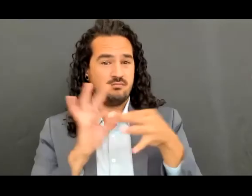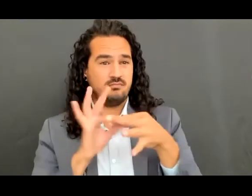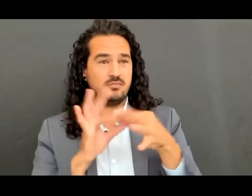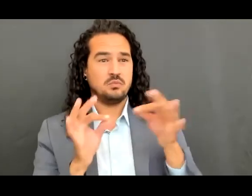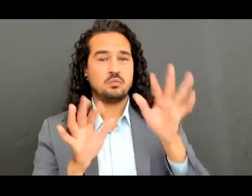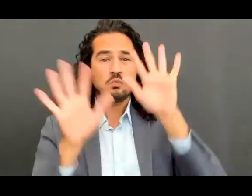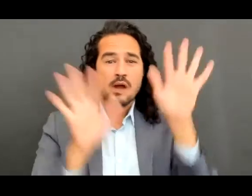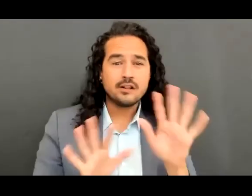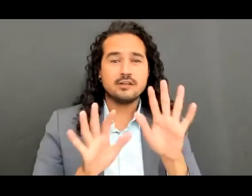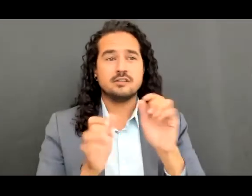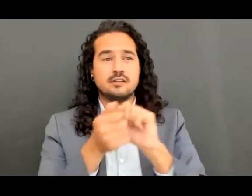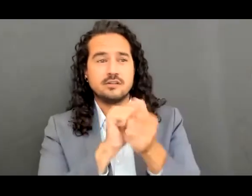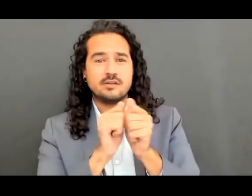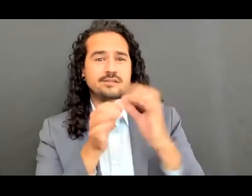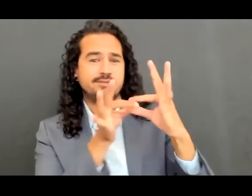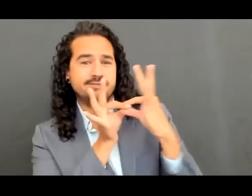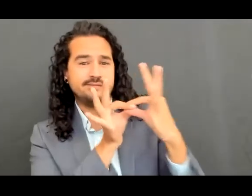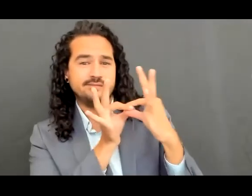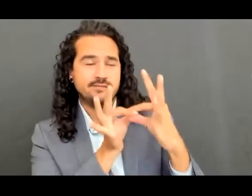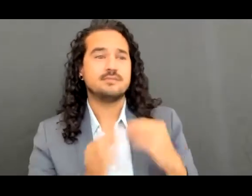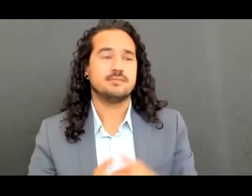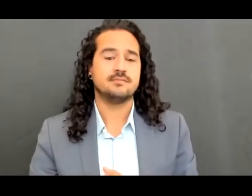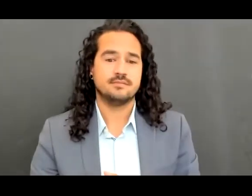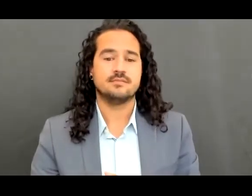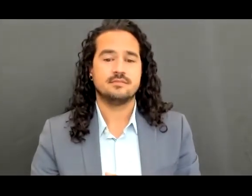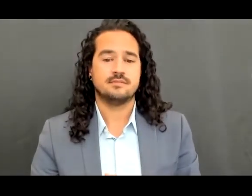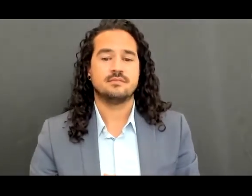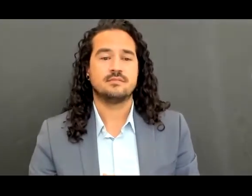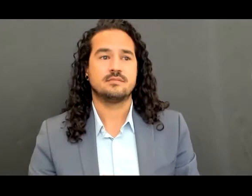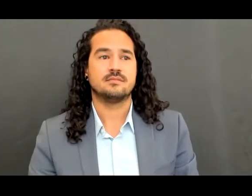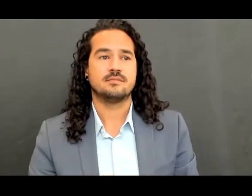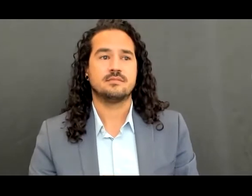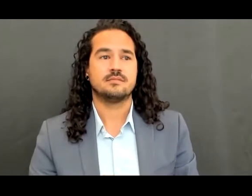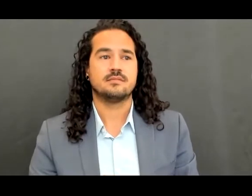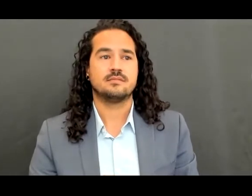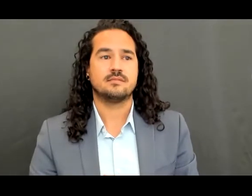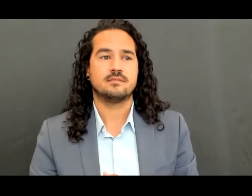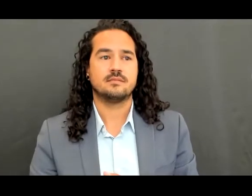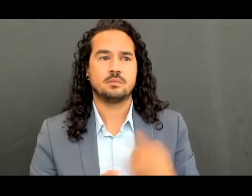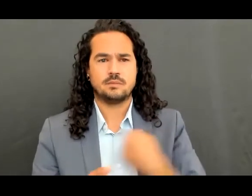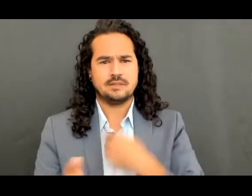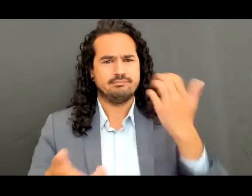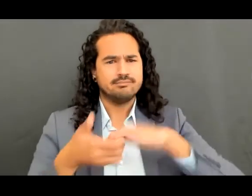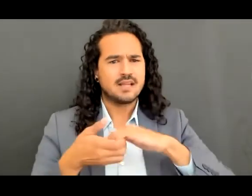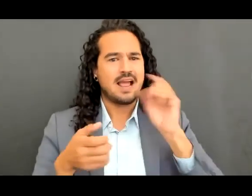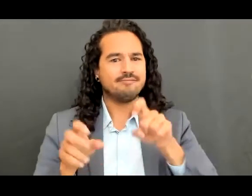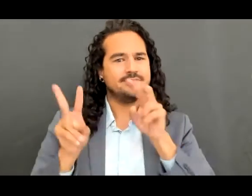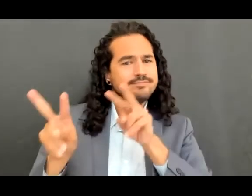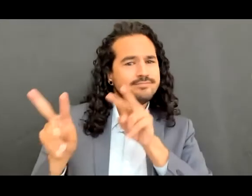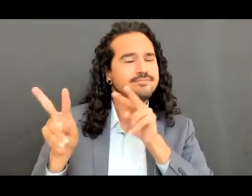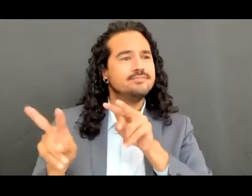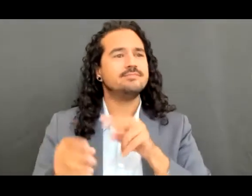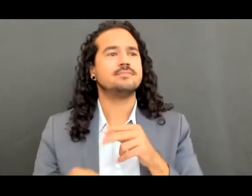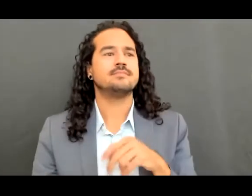agua, con personal. Y bueno, lo más importante es que el interior del incendio la parte natural, bueno, la